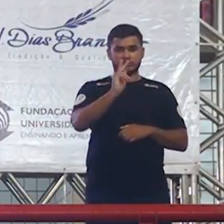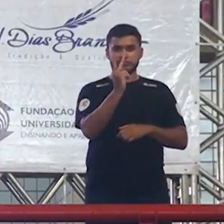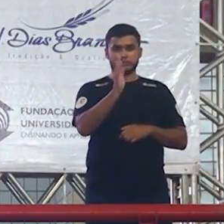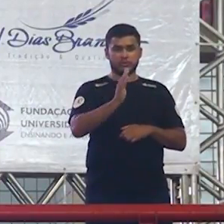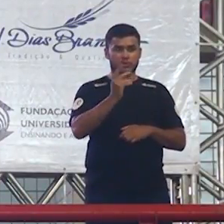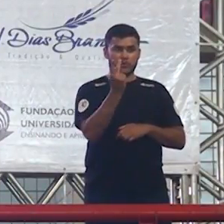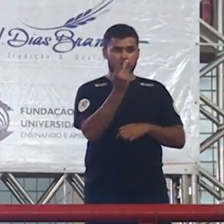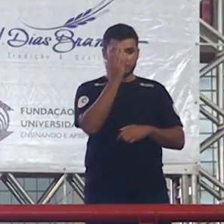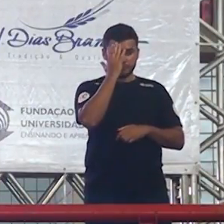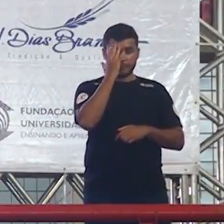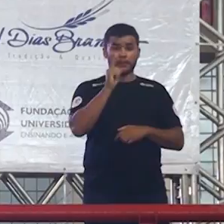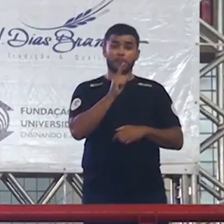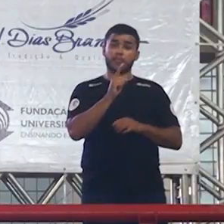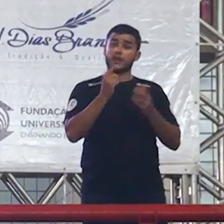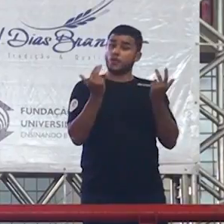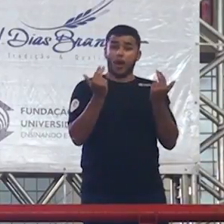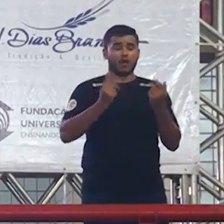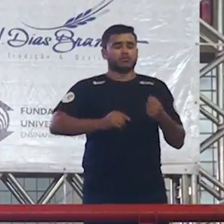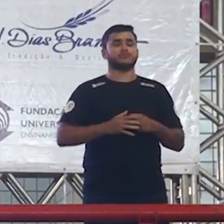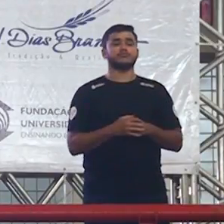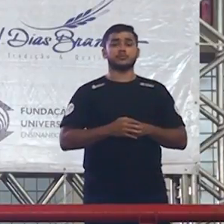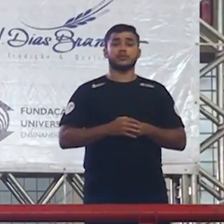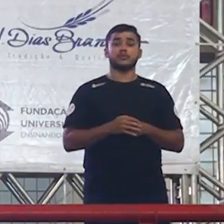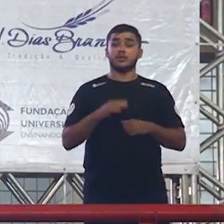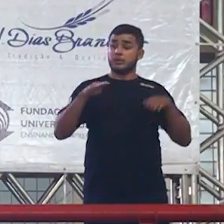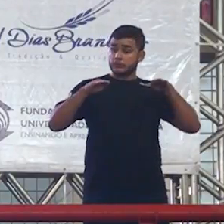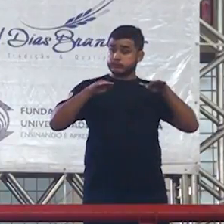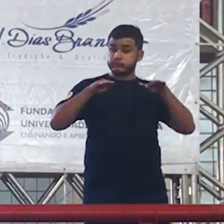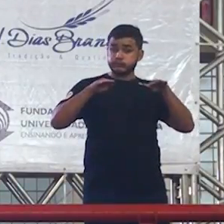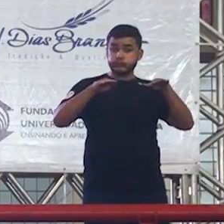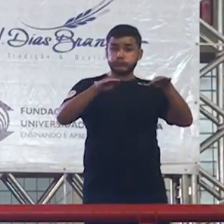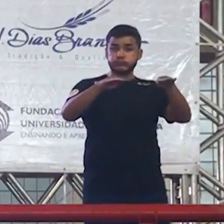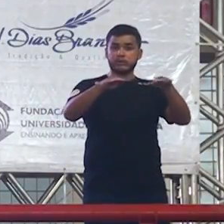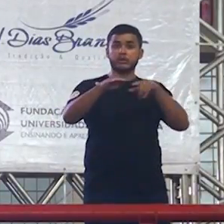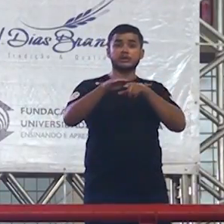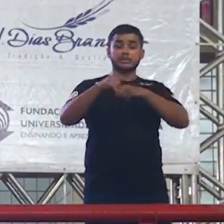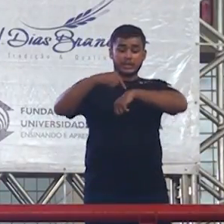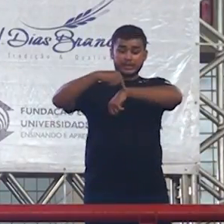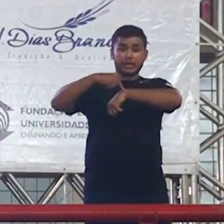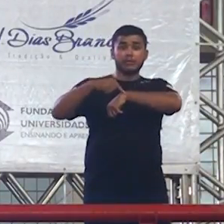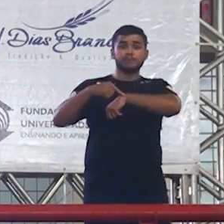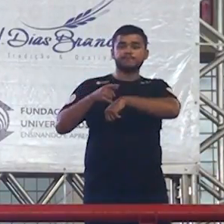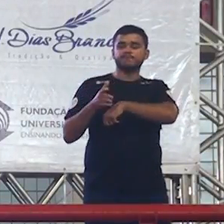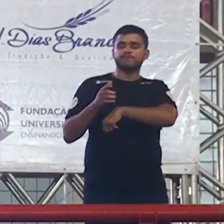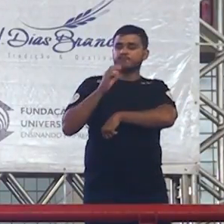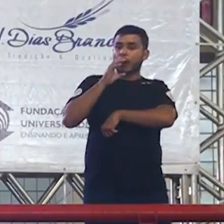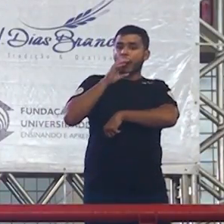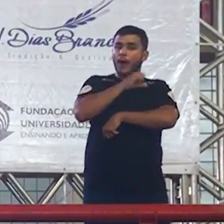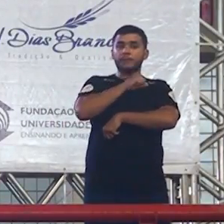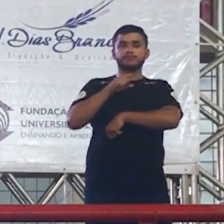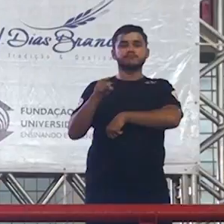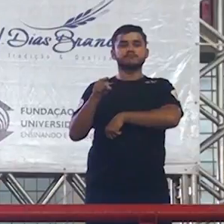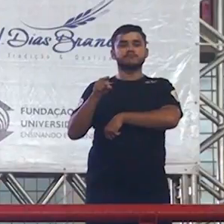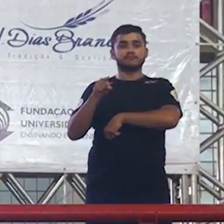hora. O carro que for de 0 a 100 em menos tempo, ele é mais